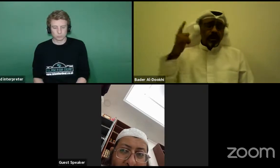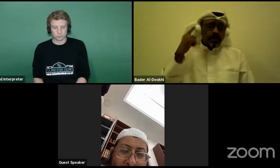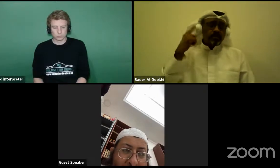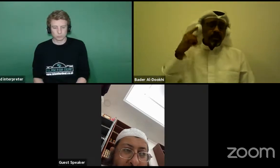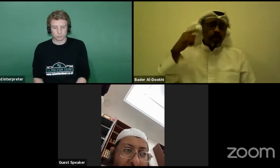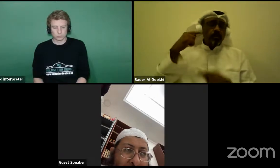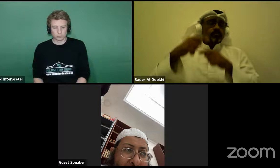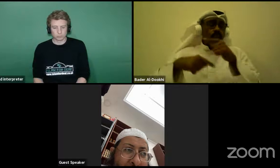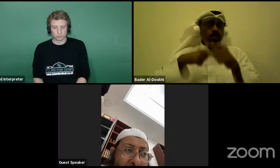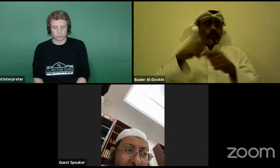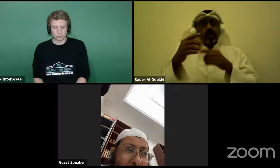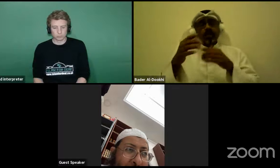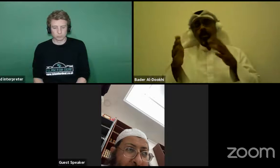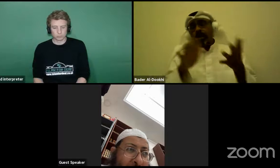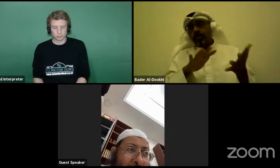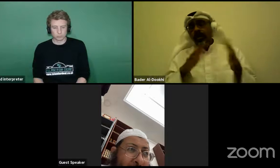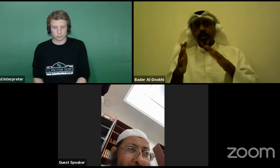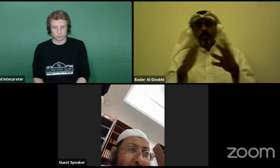حين إلى حين.